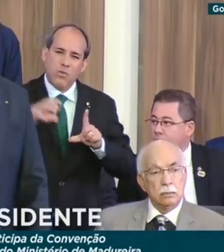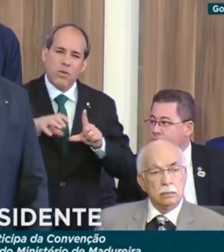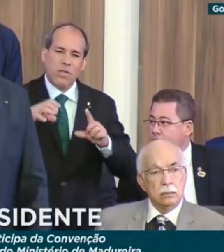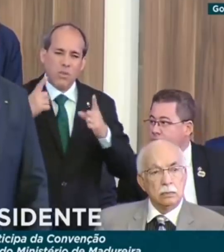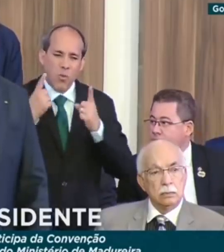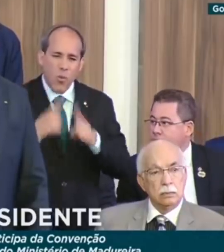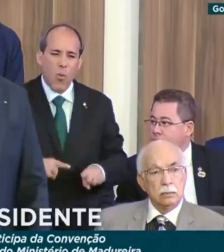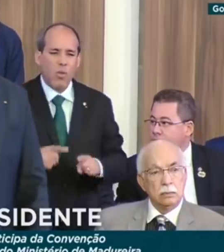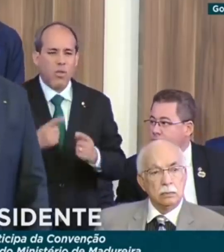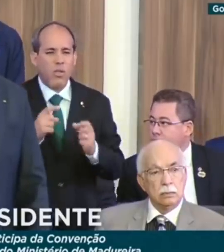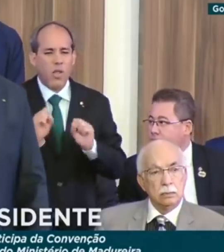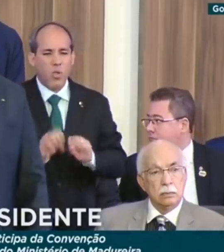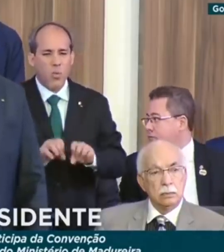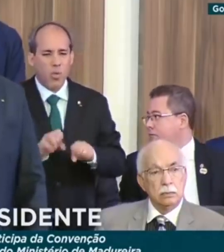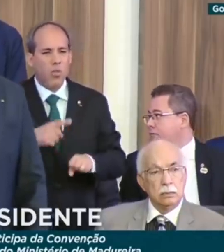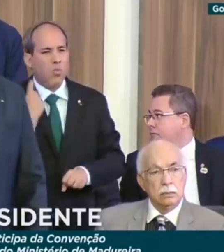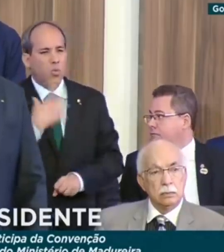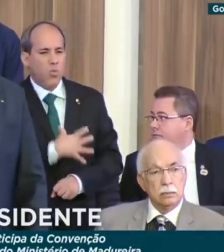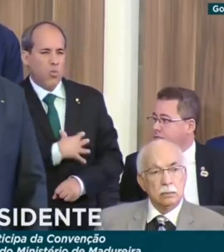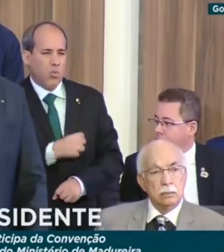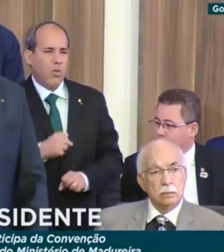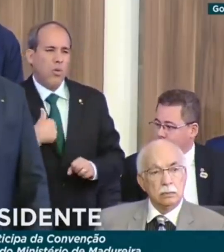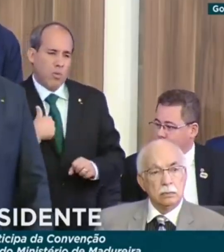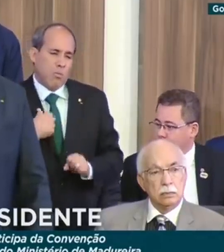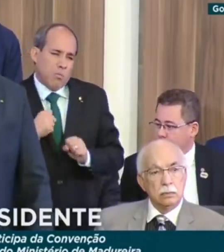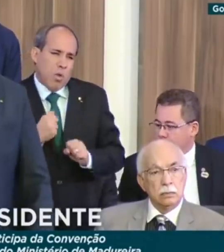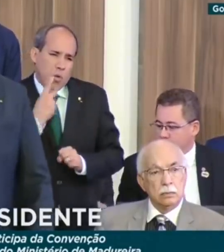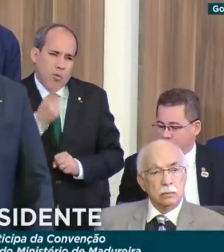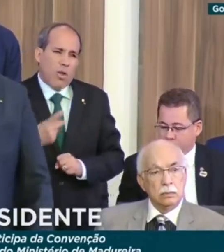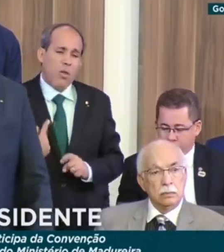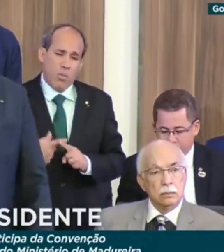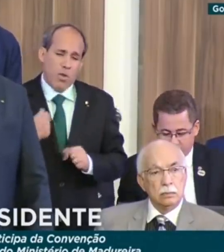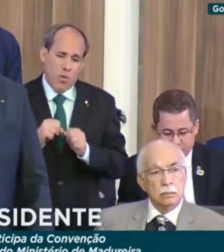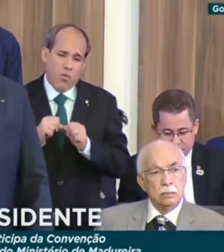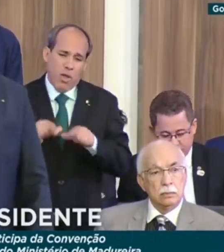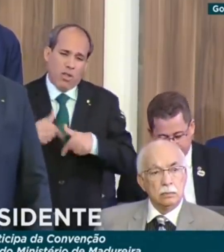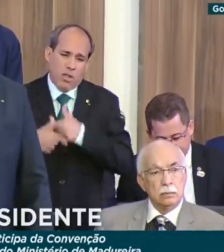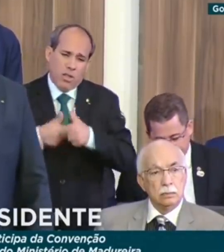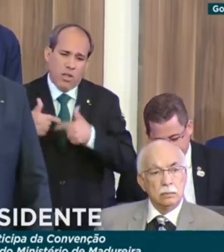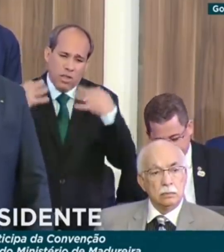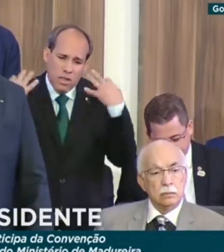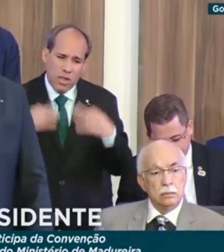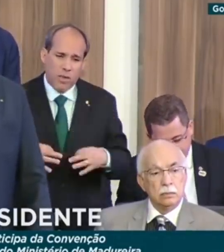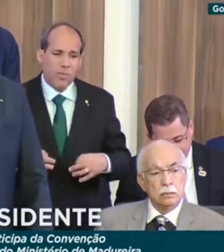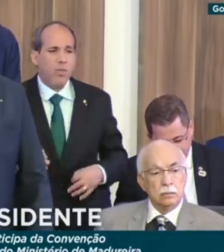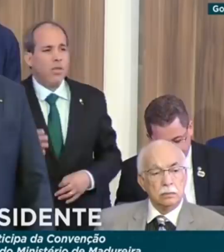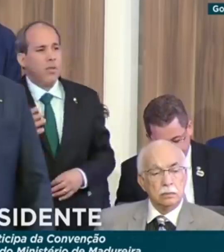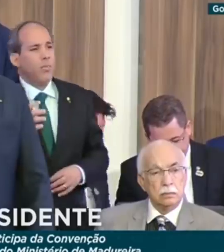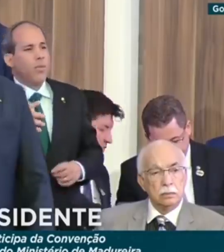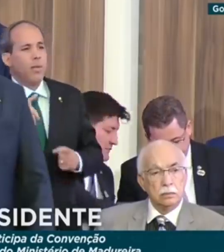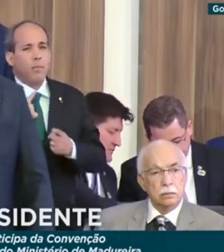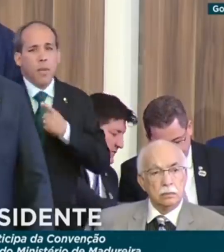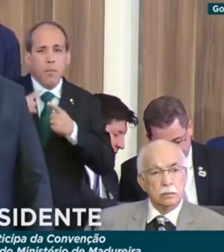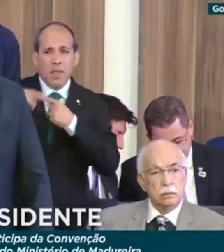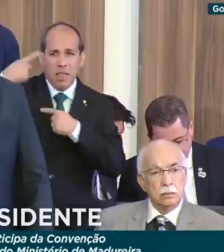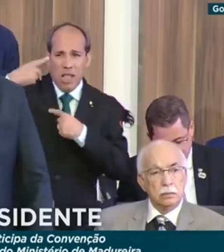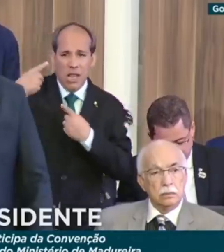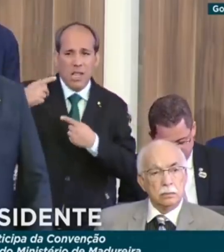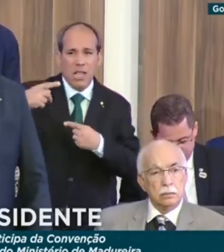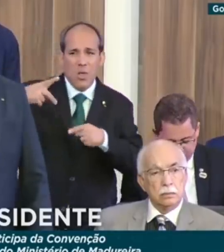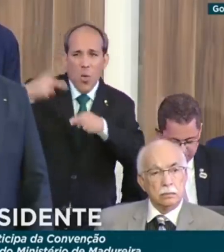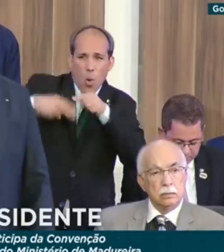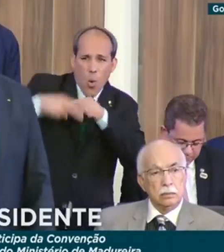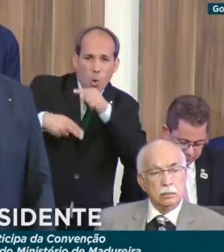dos nossos filhos. E eu posso falar porque eu fiz a minha parte, apesar de tolhido pelo Supremo